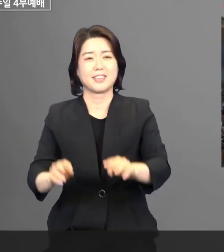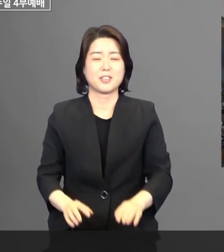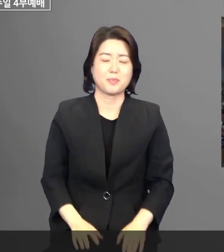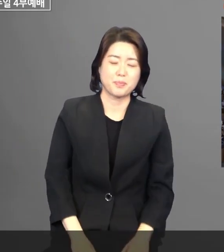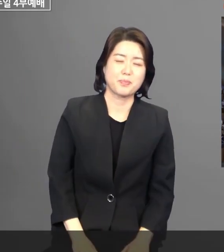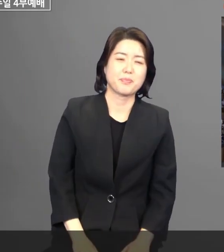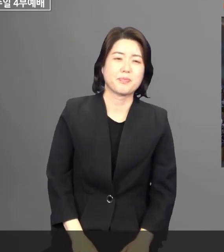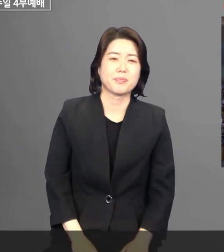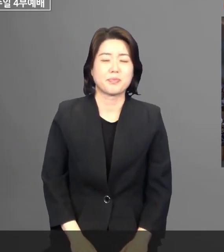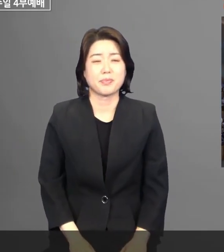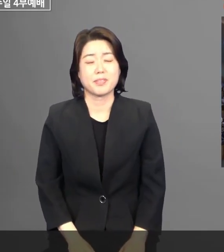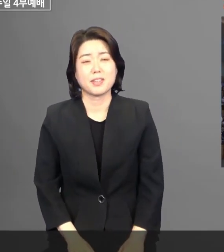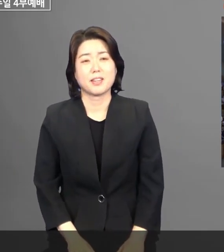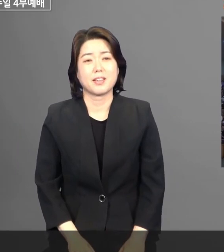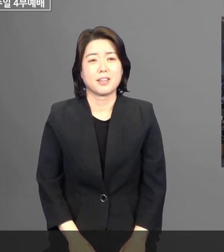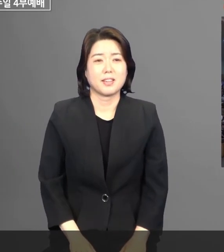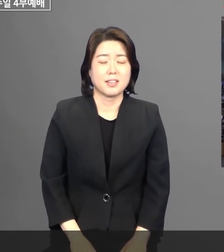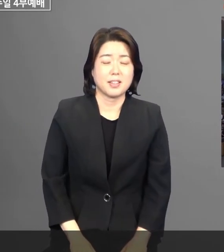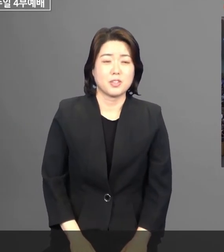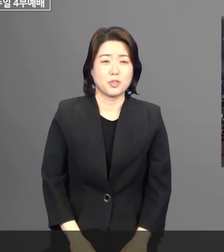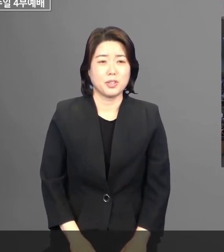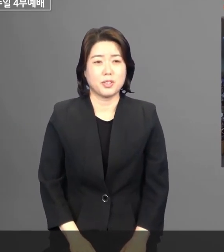노래합시다.